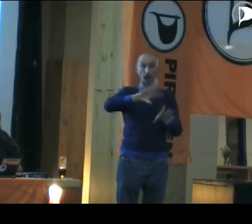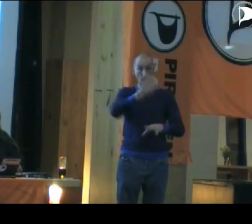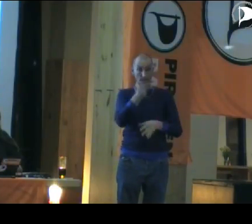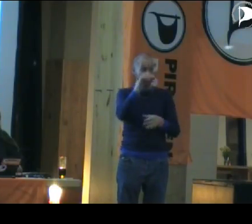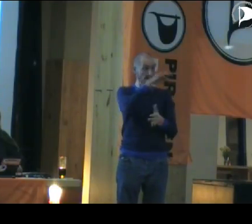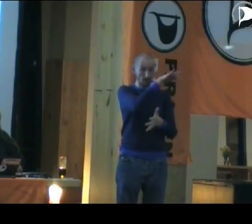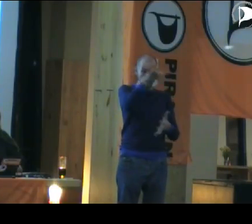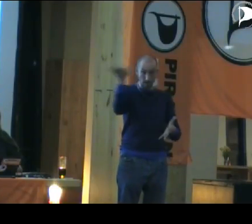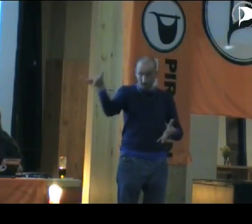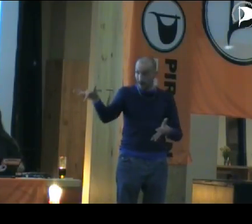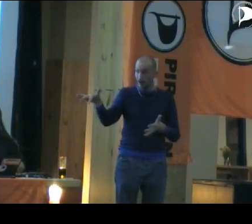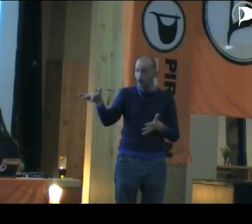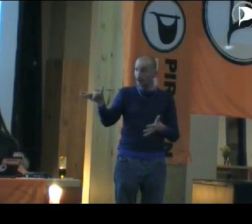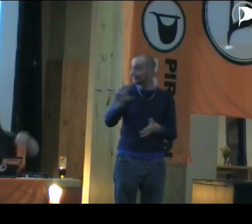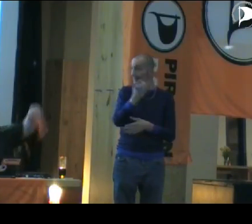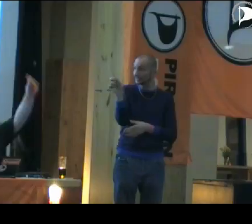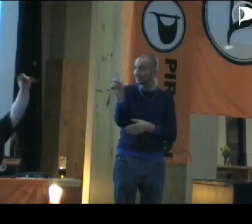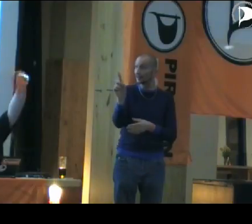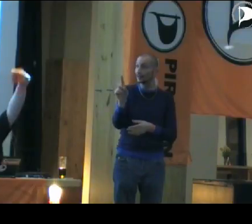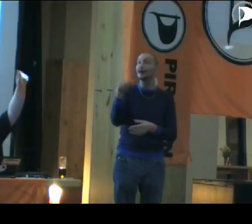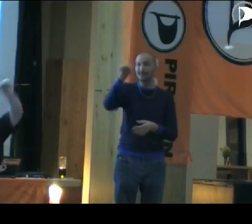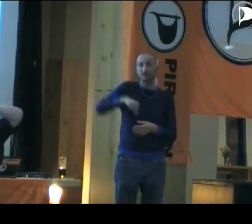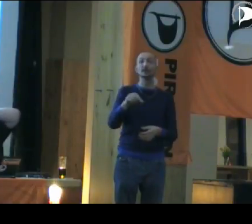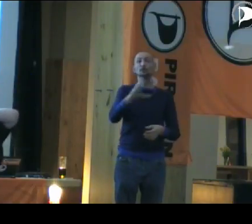wenn nichts letzte